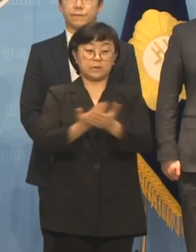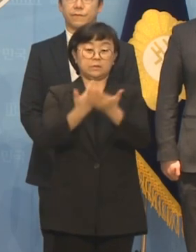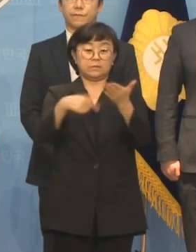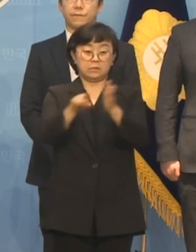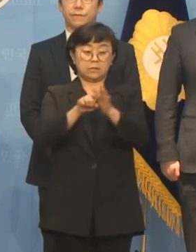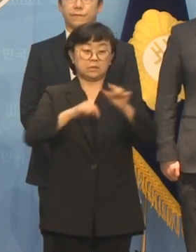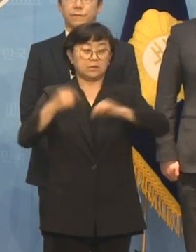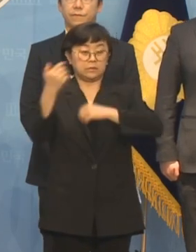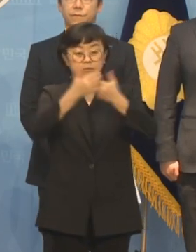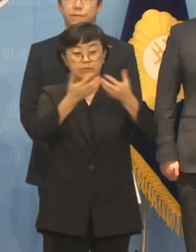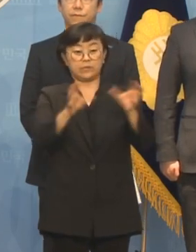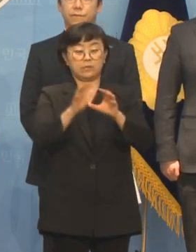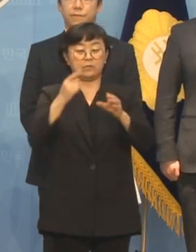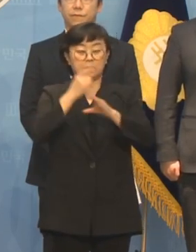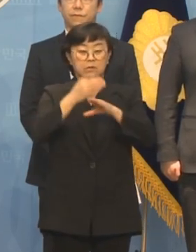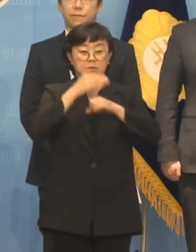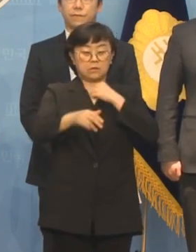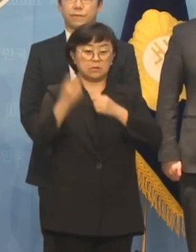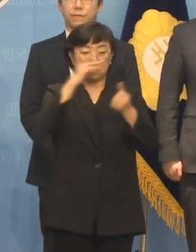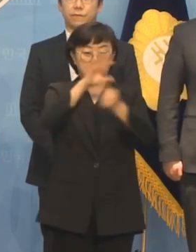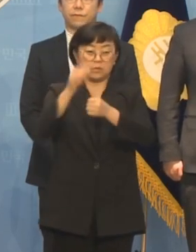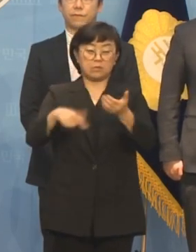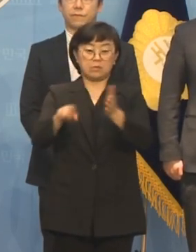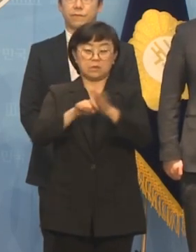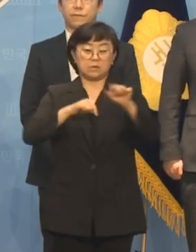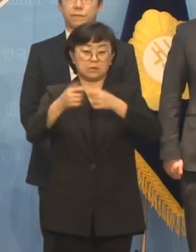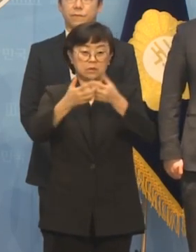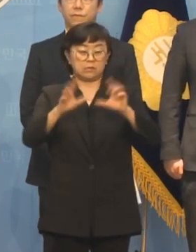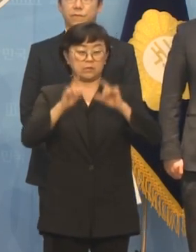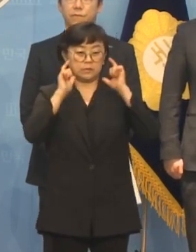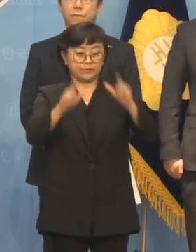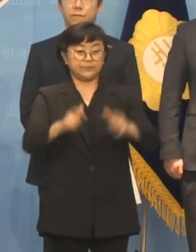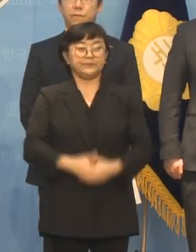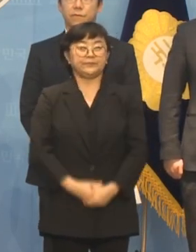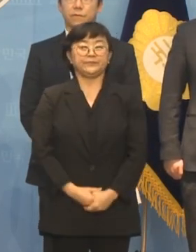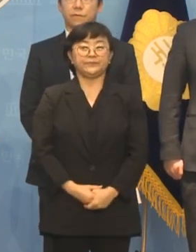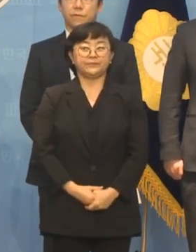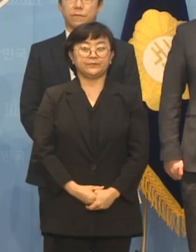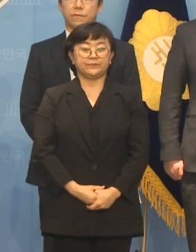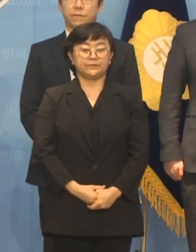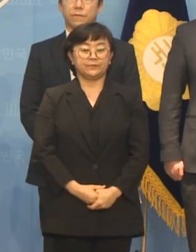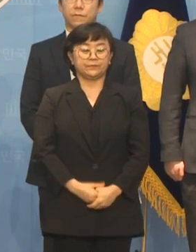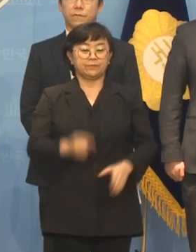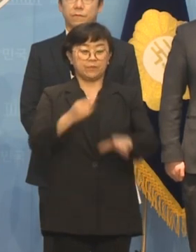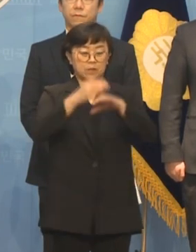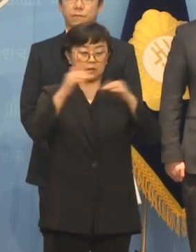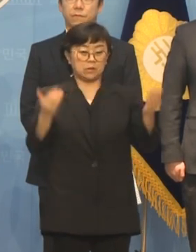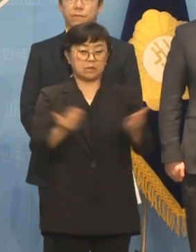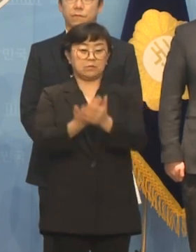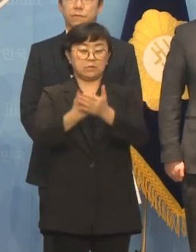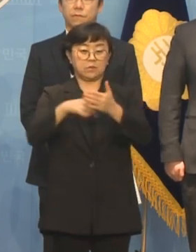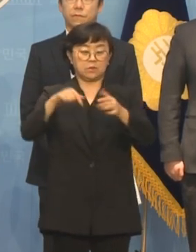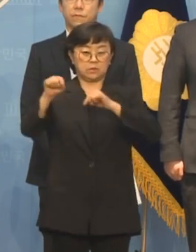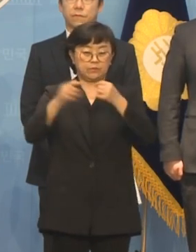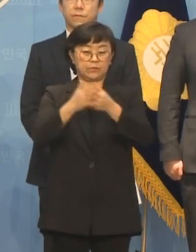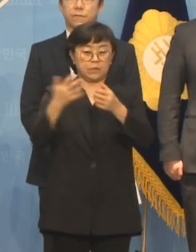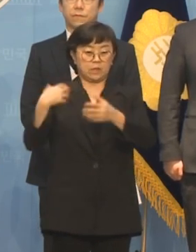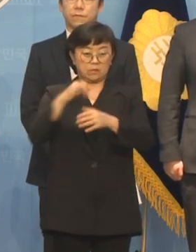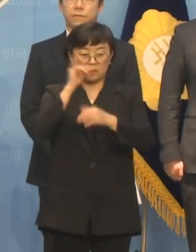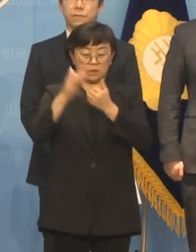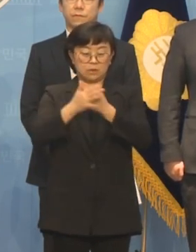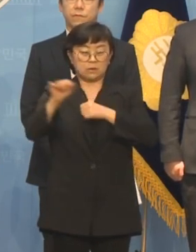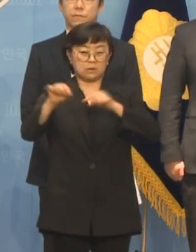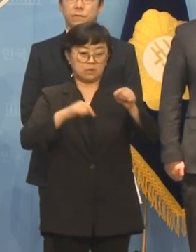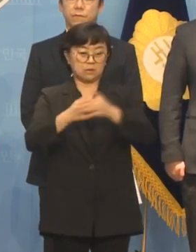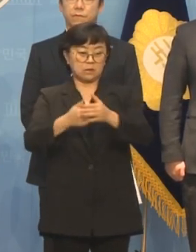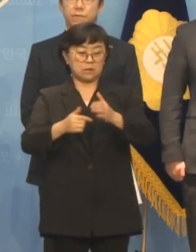정당임을 민주주의를 지켜나가는 정당임을 선언하십시오. 민주진보 진영의 책임 있는 정당과 정치 세력